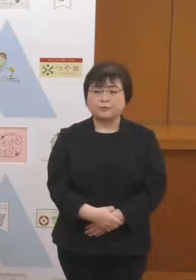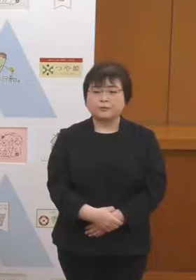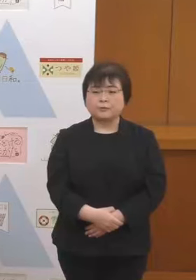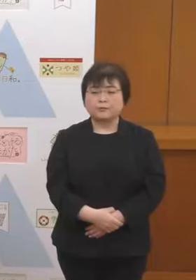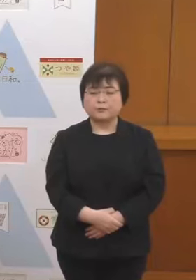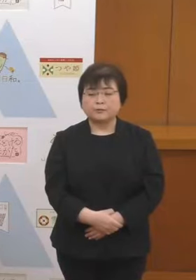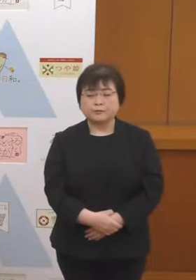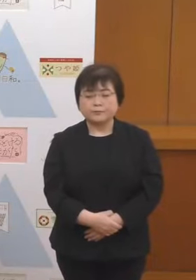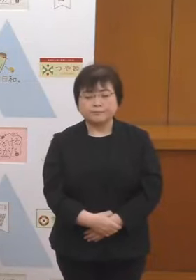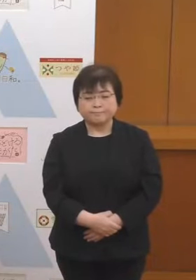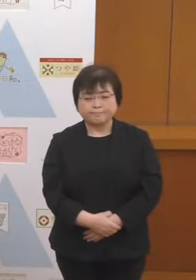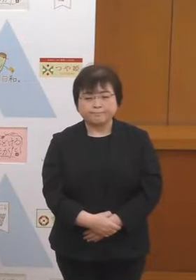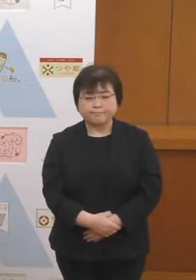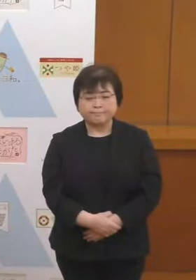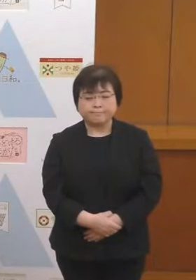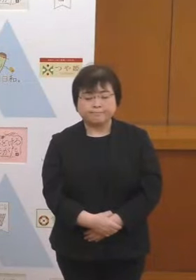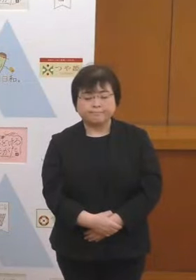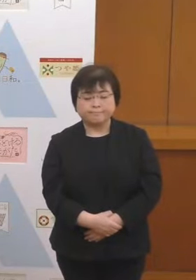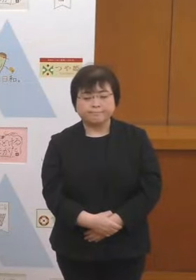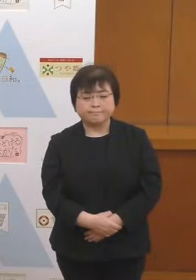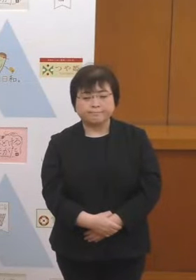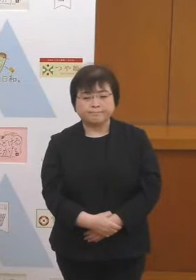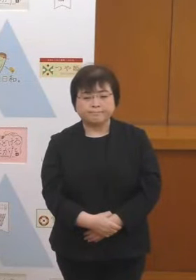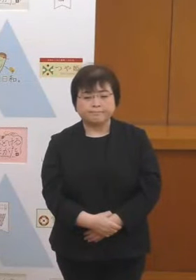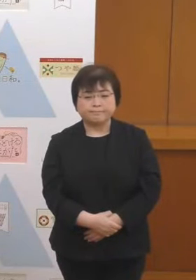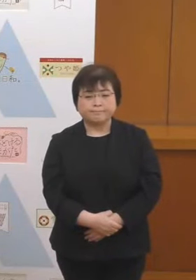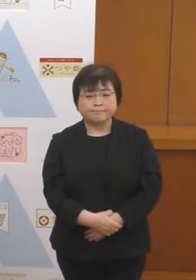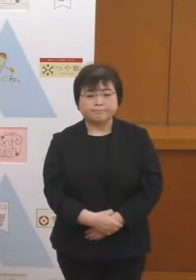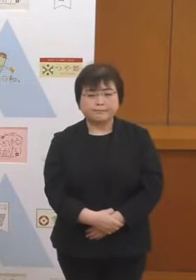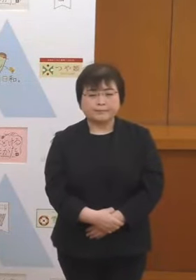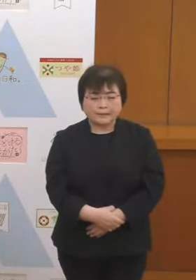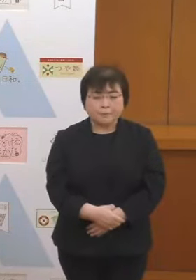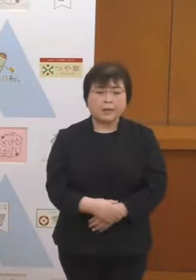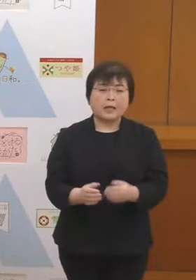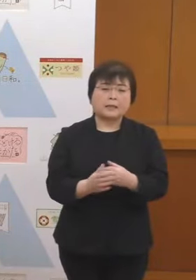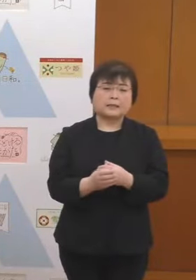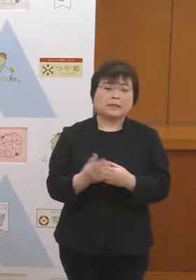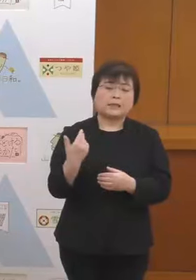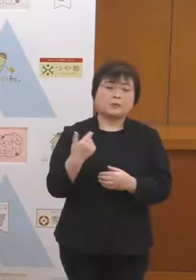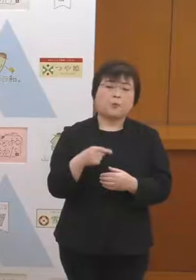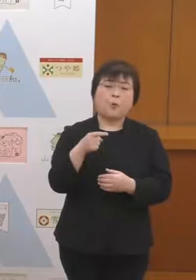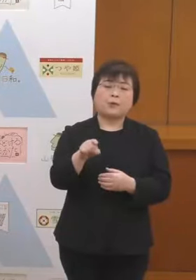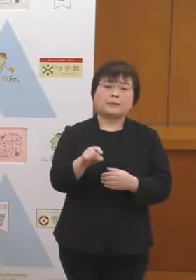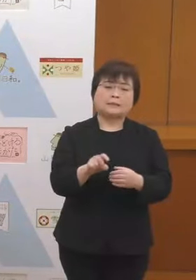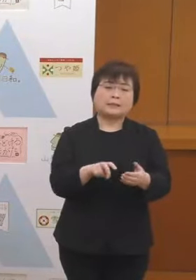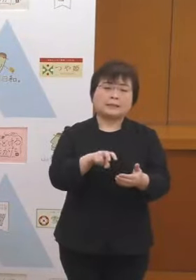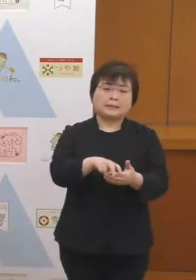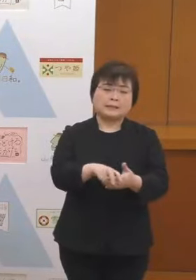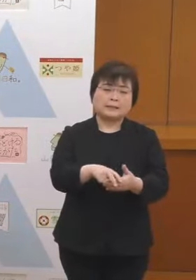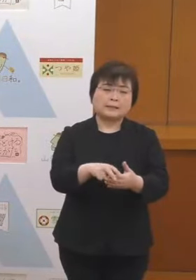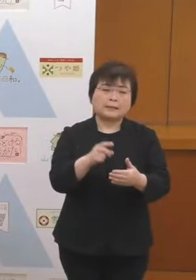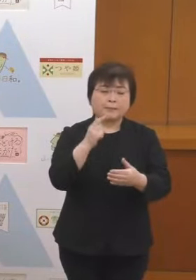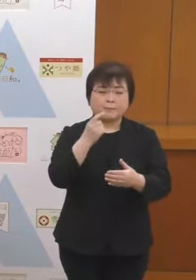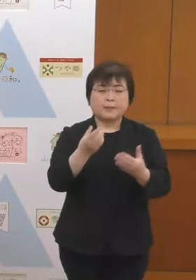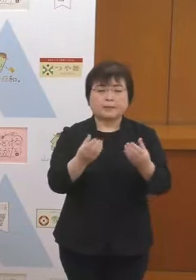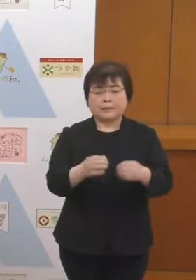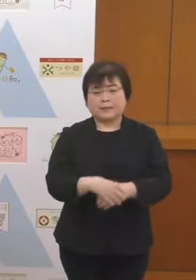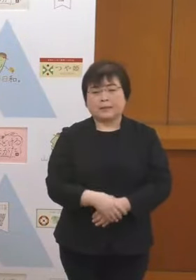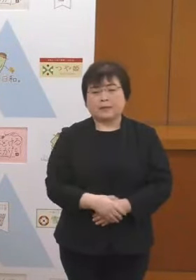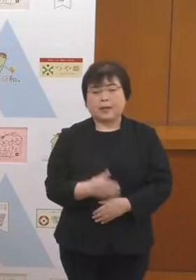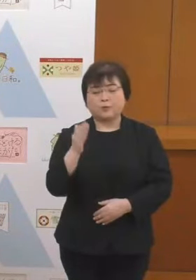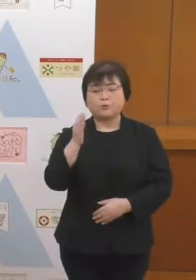会もありましたのでえまちょっと駆けつけたという感じでありましたけれどもお